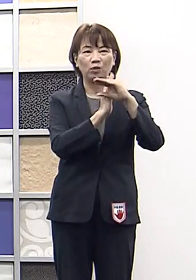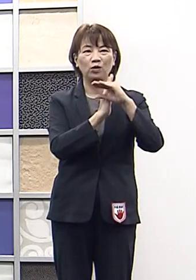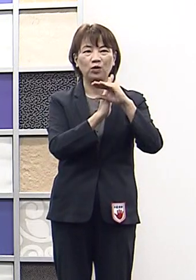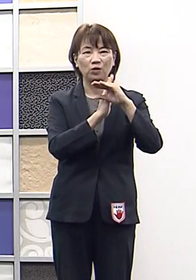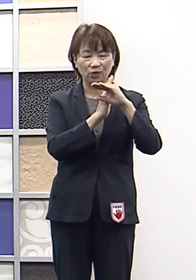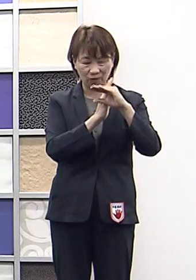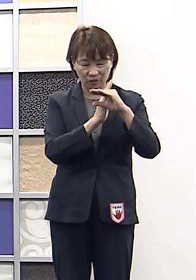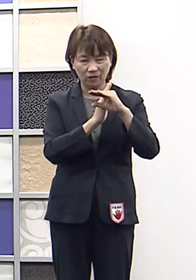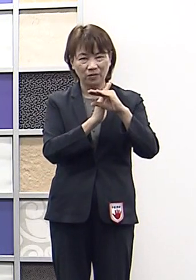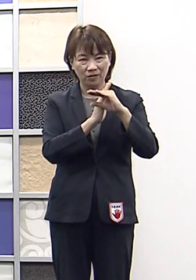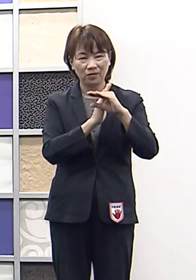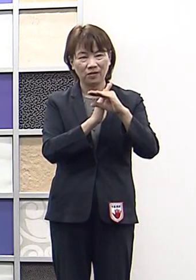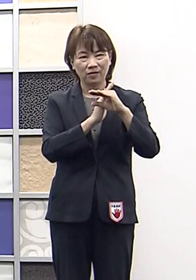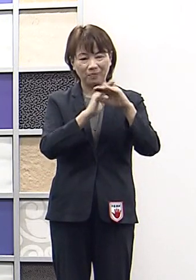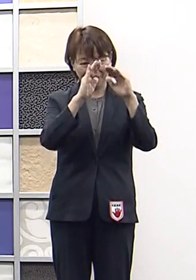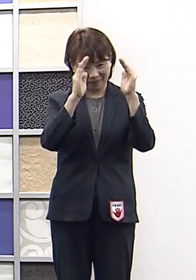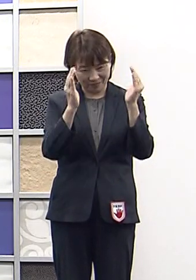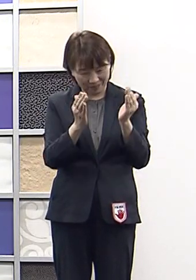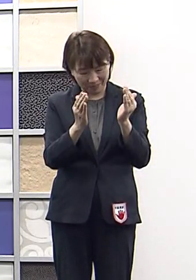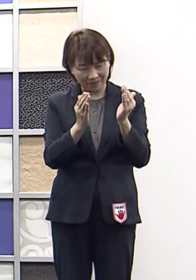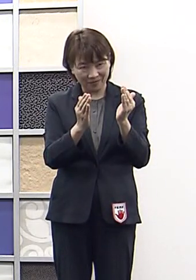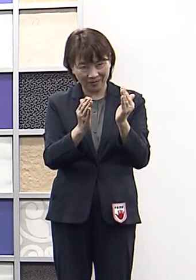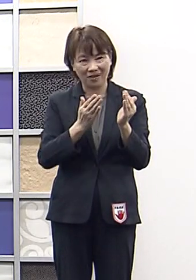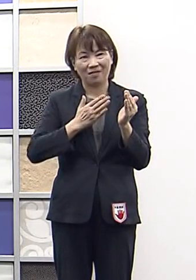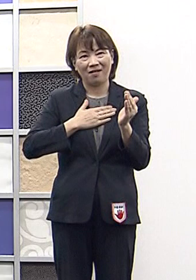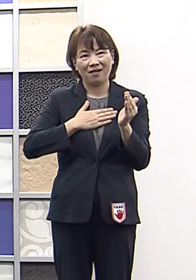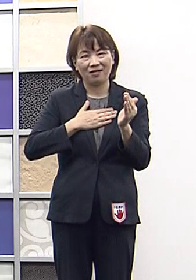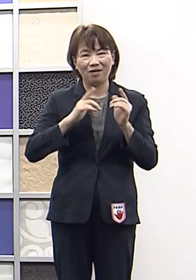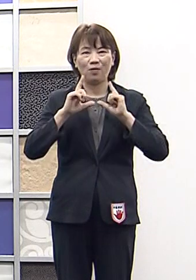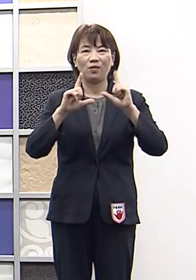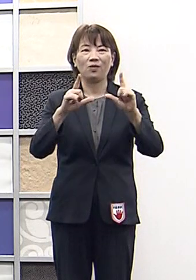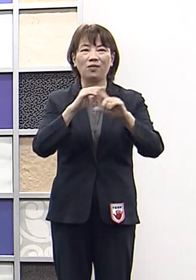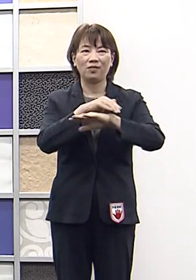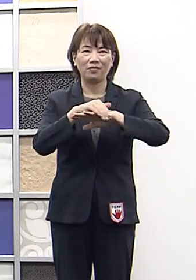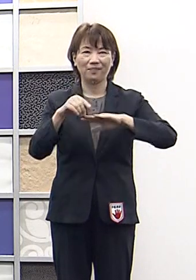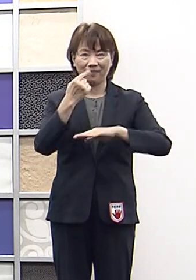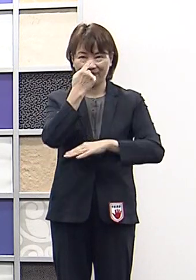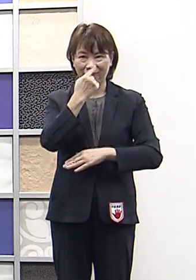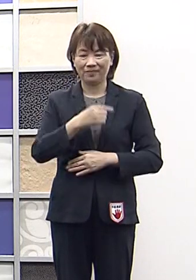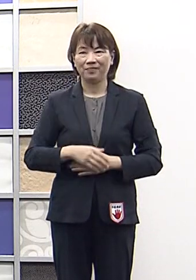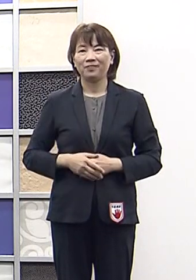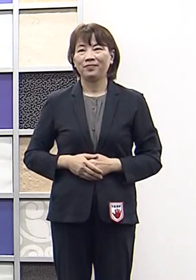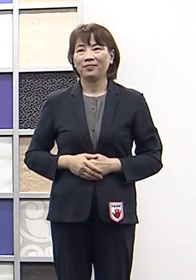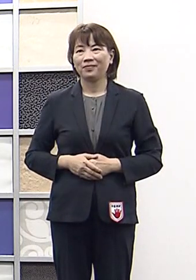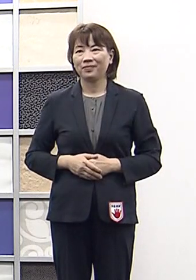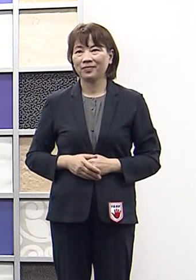見えたところで、ご報告をしたいと思います。 分かりました、ありがとうございます。